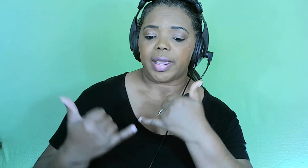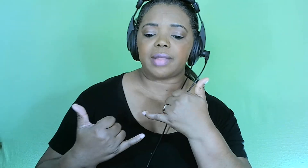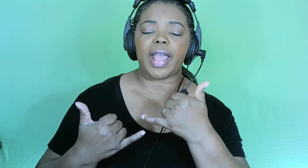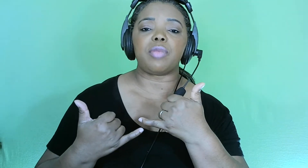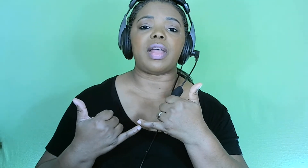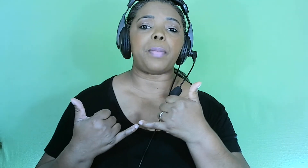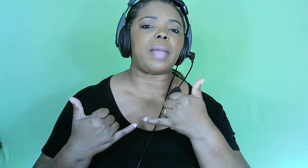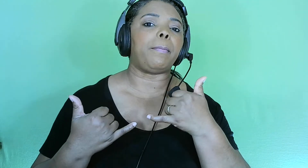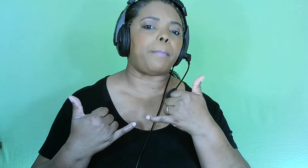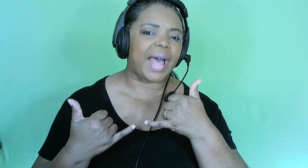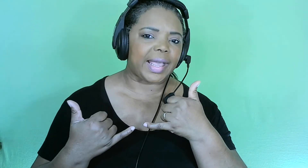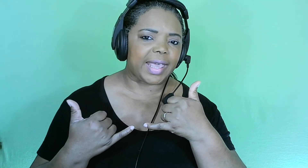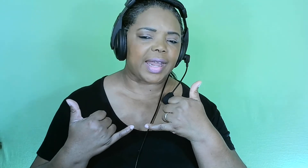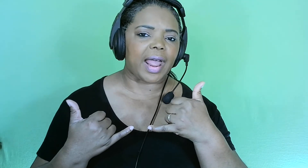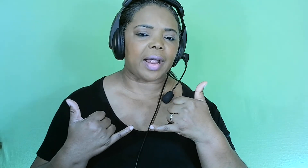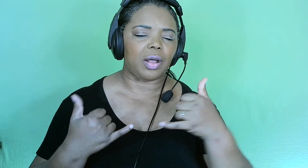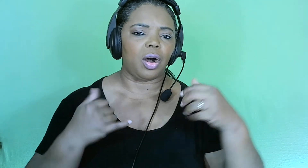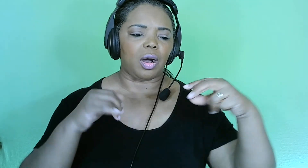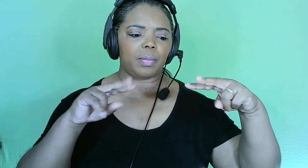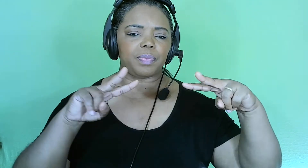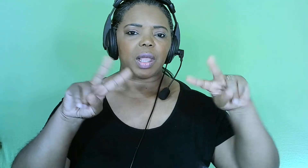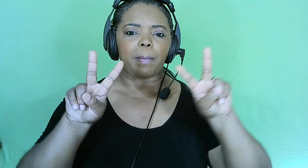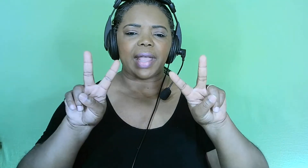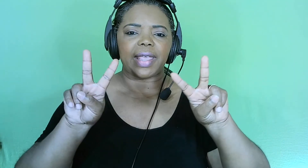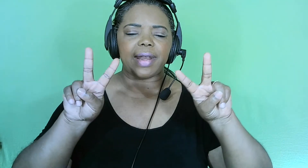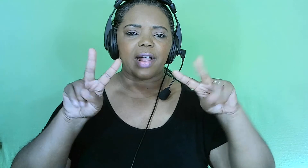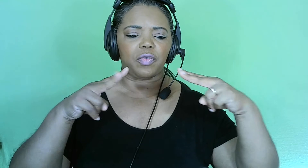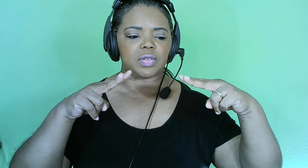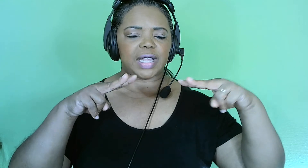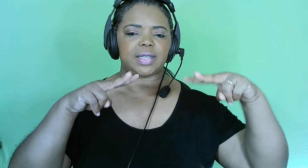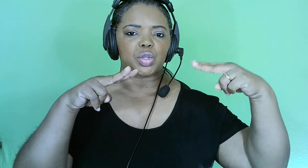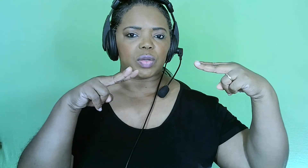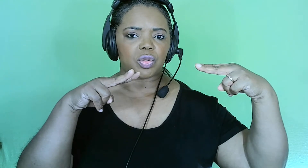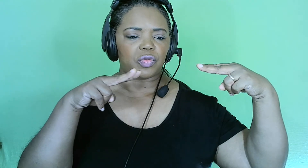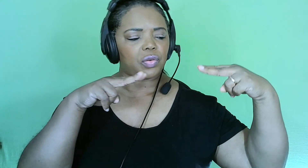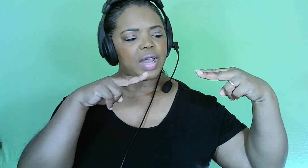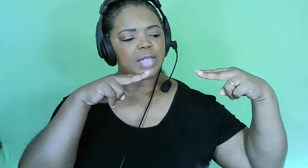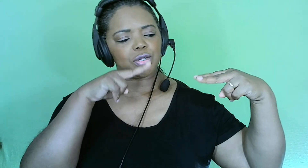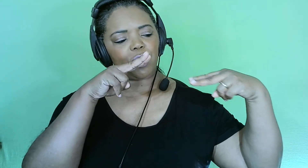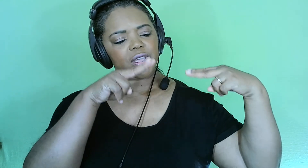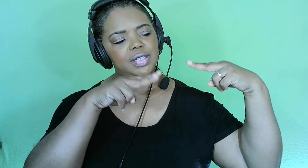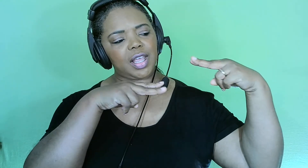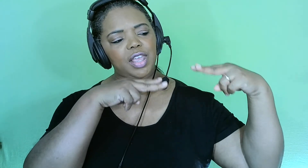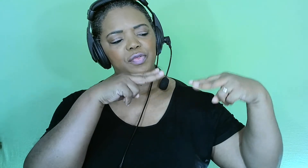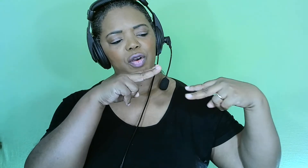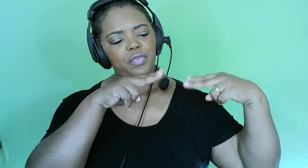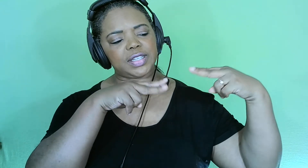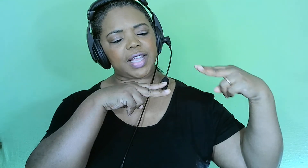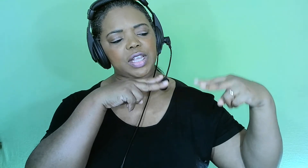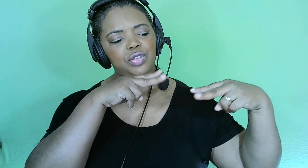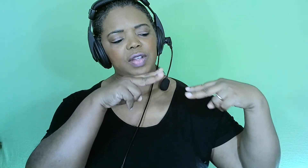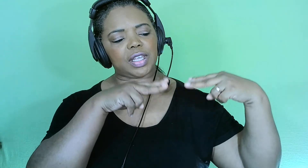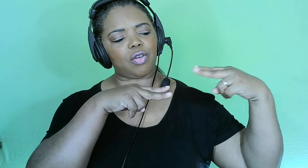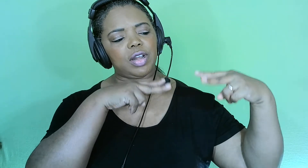e tenho também paquerar, ó. Paquerar, eu vou usar essas duas configurações e vou fazer isso daqui,